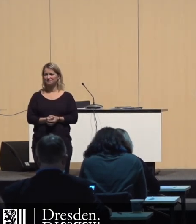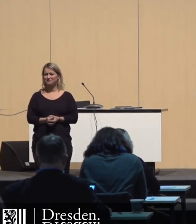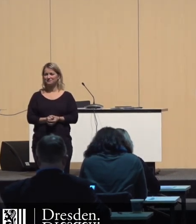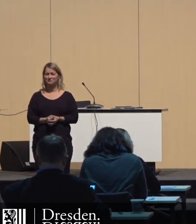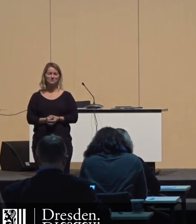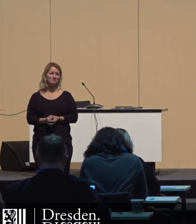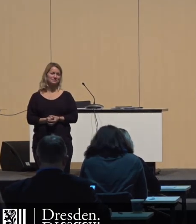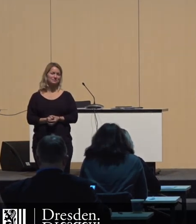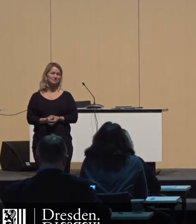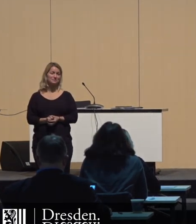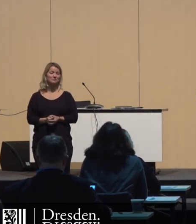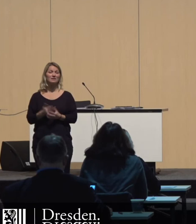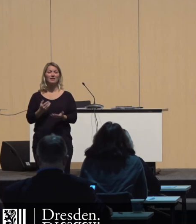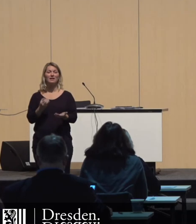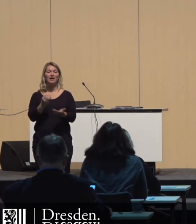zum